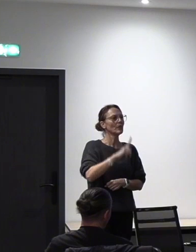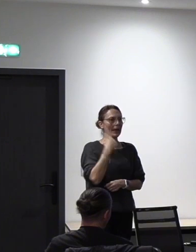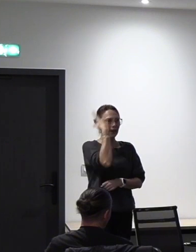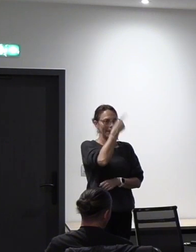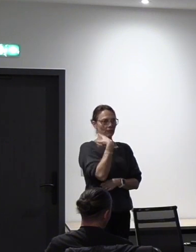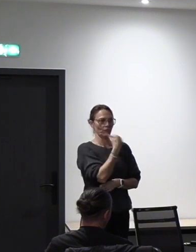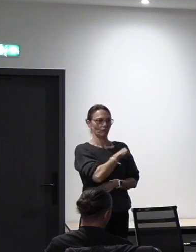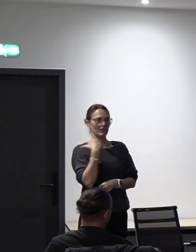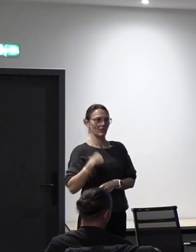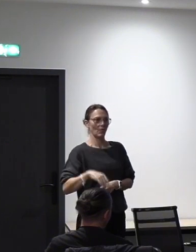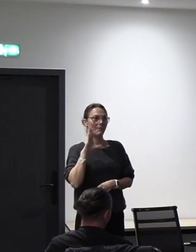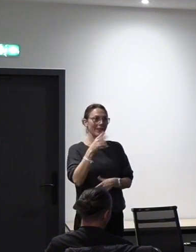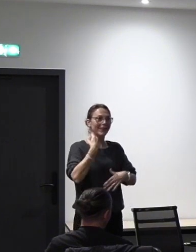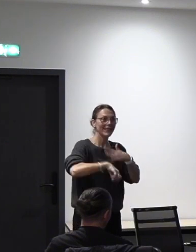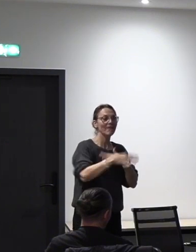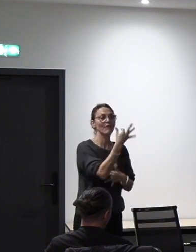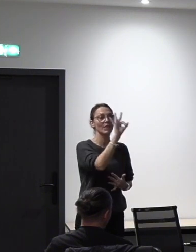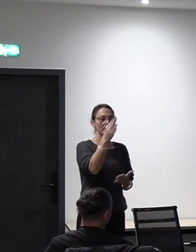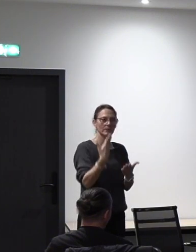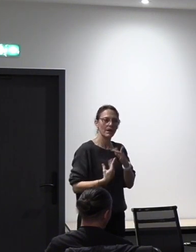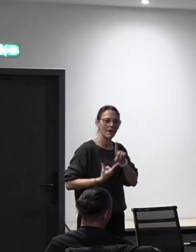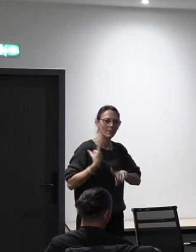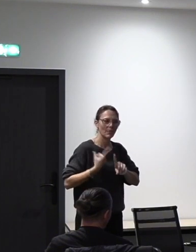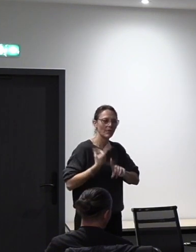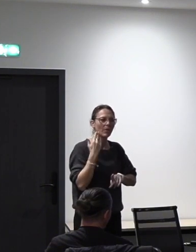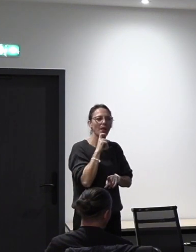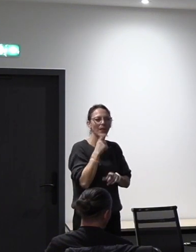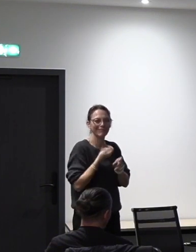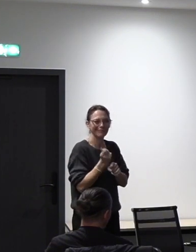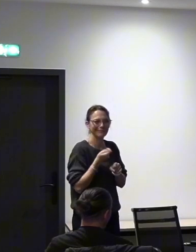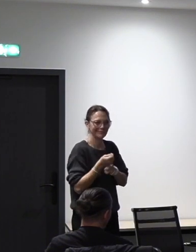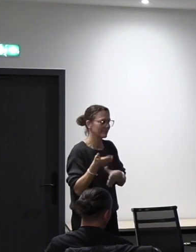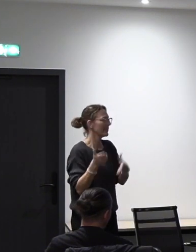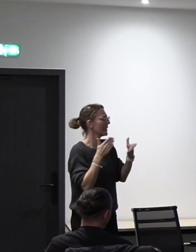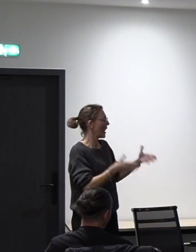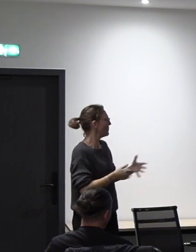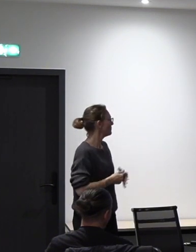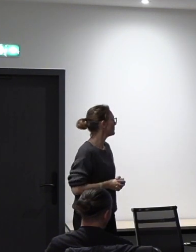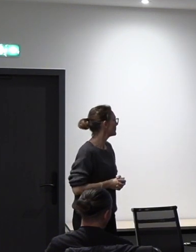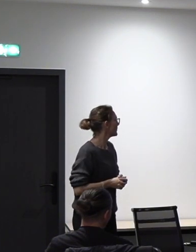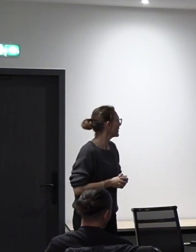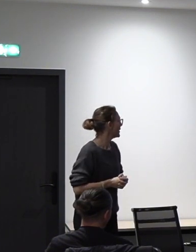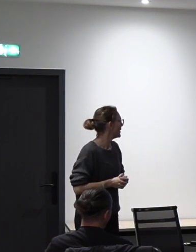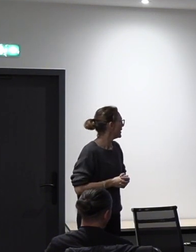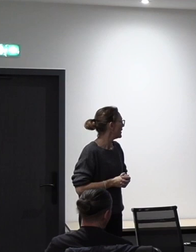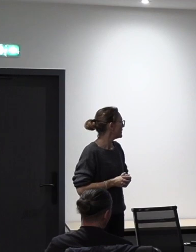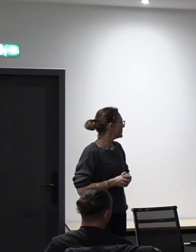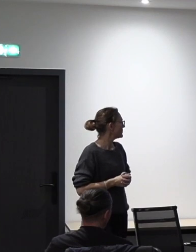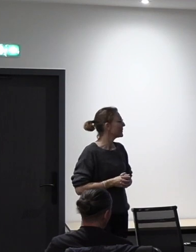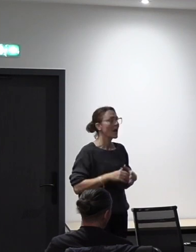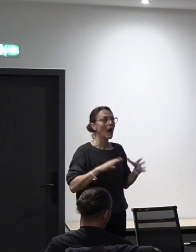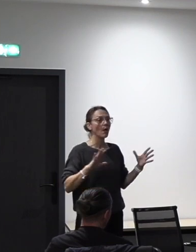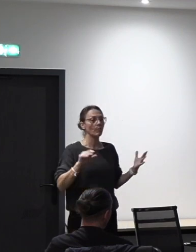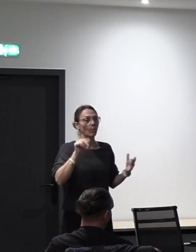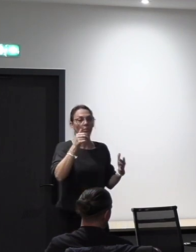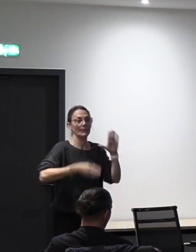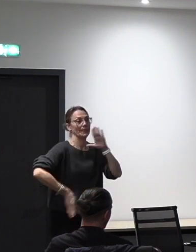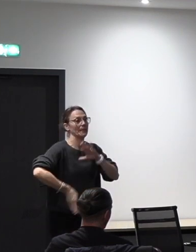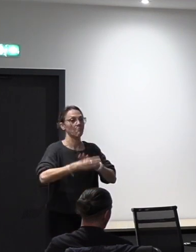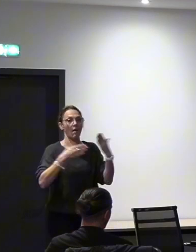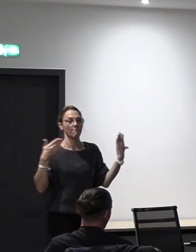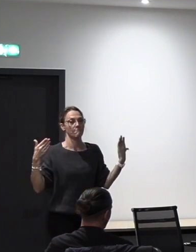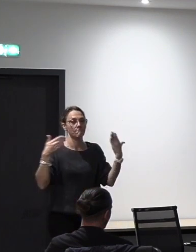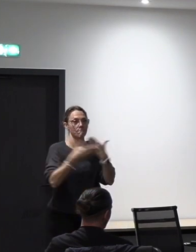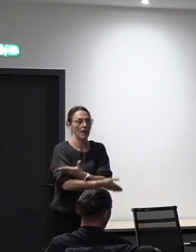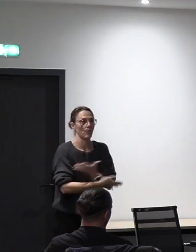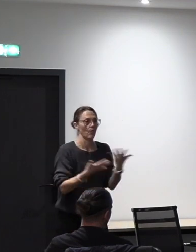français. C'est ça qui est important. Alors, si on continue dans cette aventure, on peut dire que le premier malentendu, c'est,